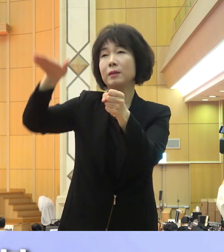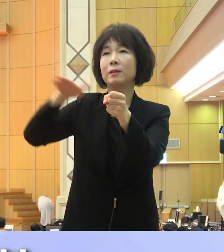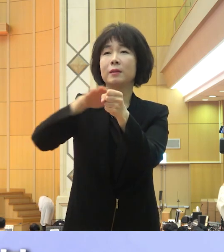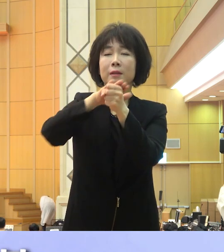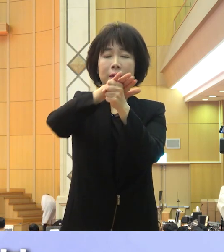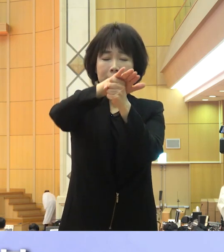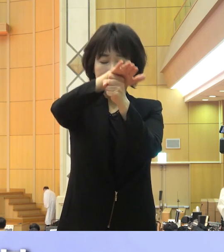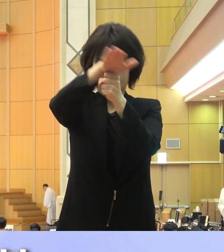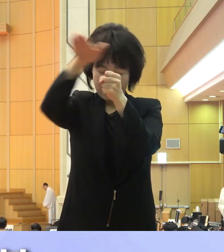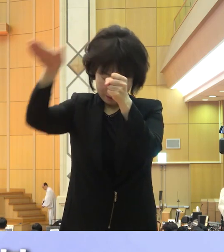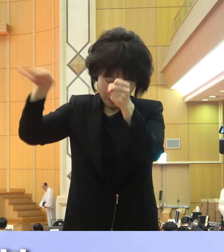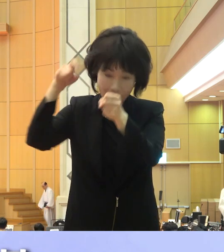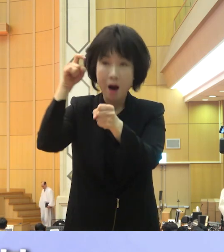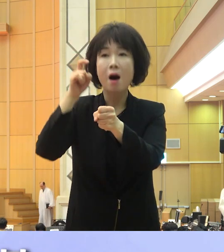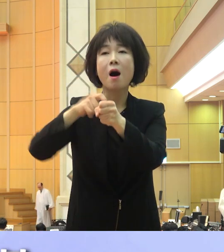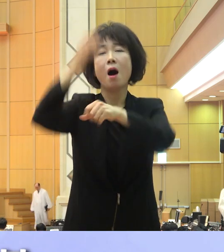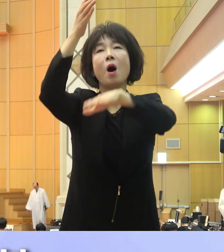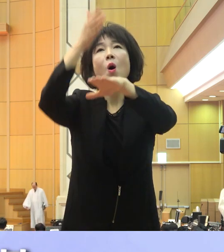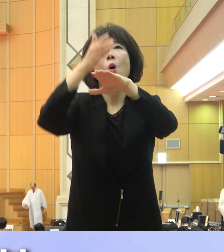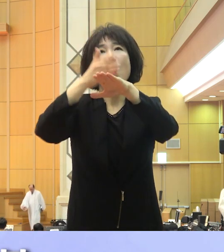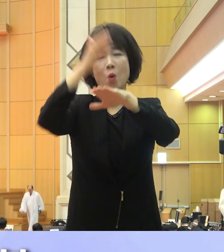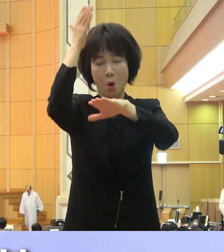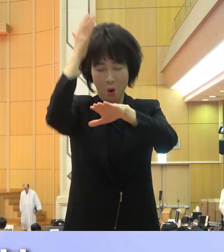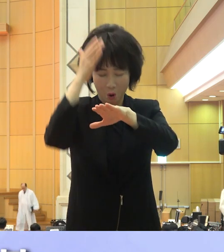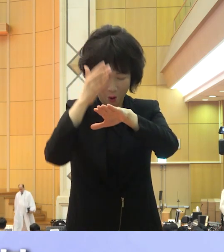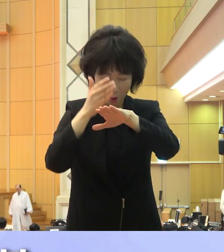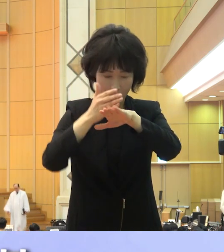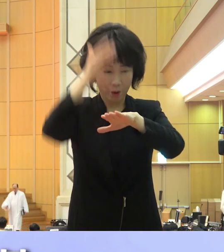버리신 그 사랑